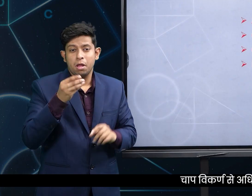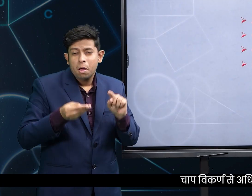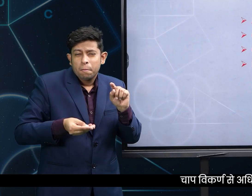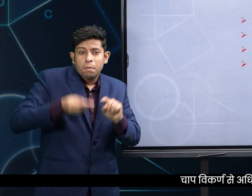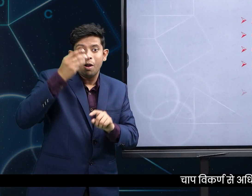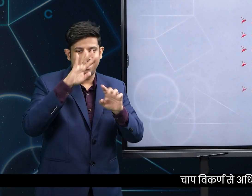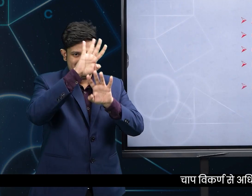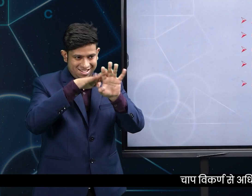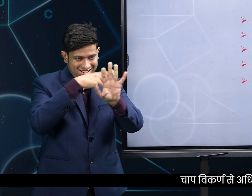चाप विकर्ण से अधिक,